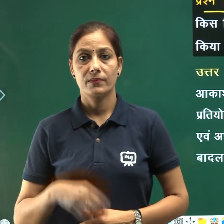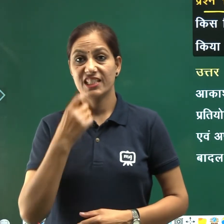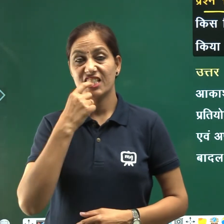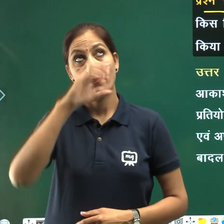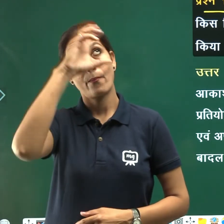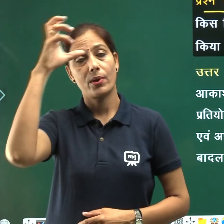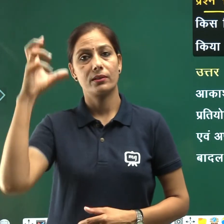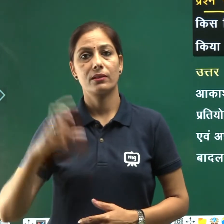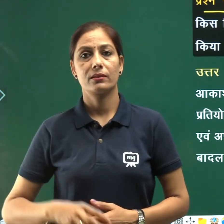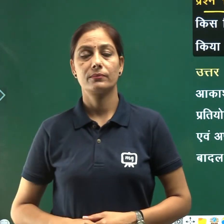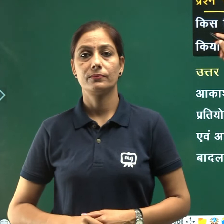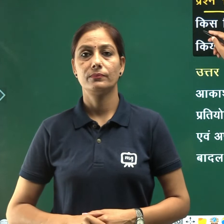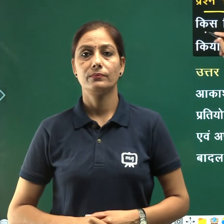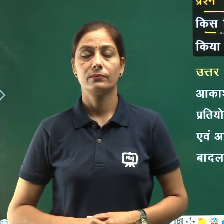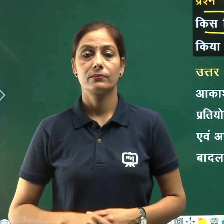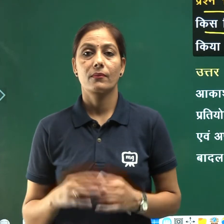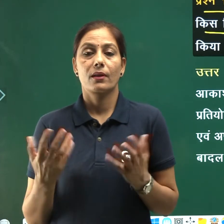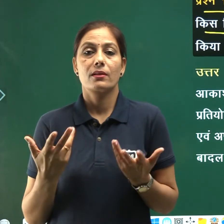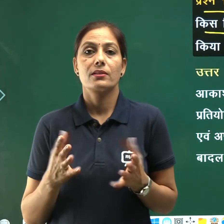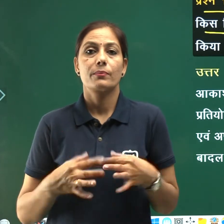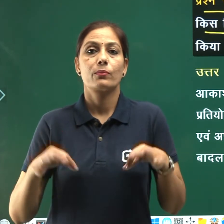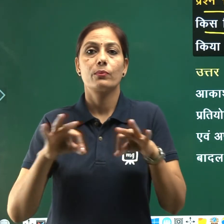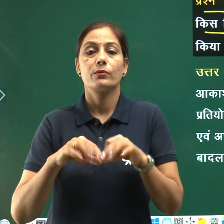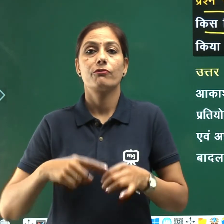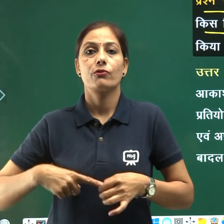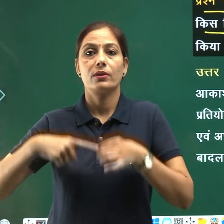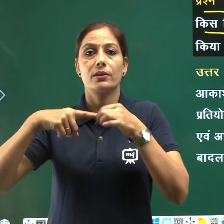बादल की किस विशेषता की ओर